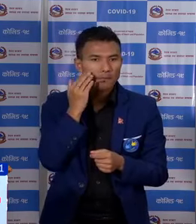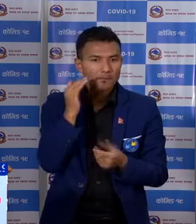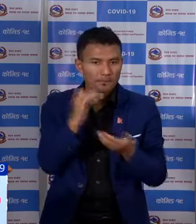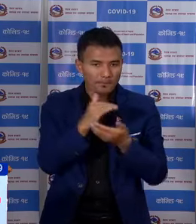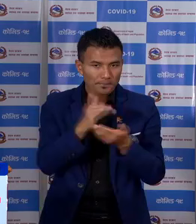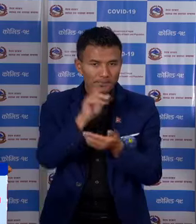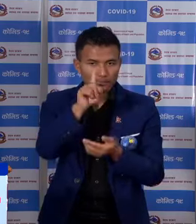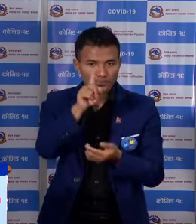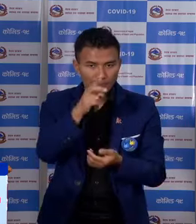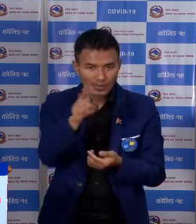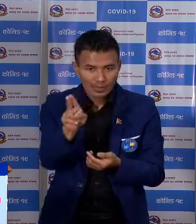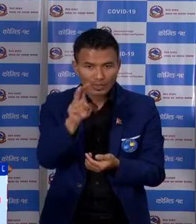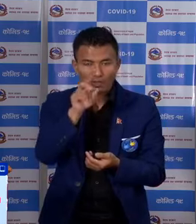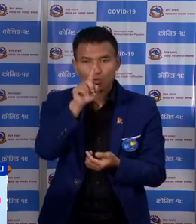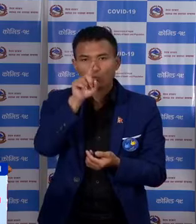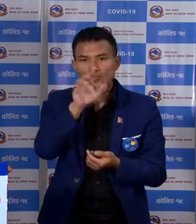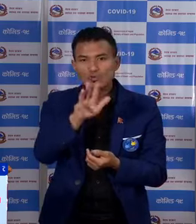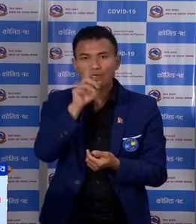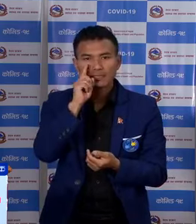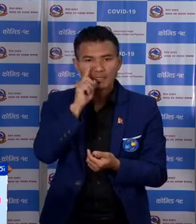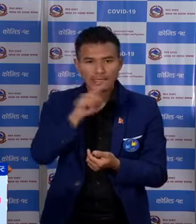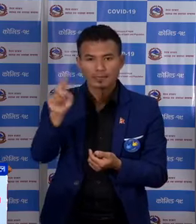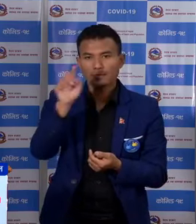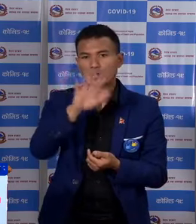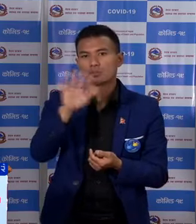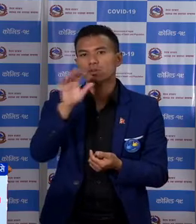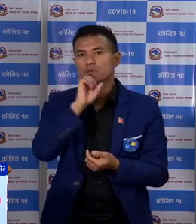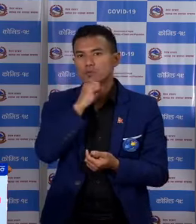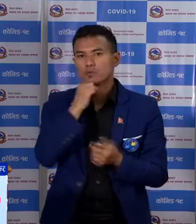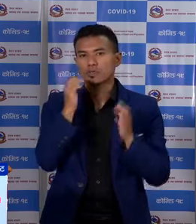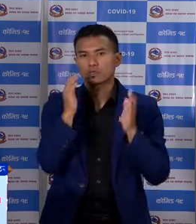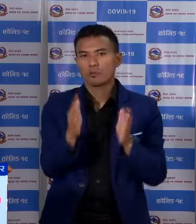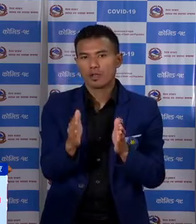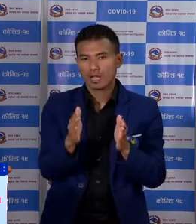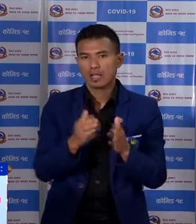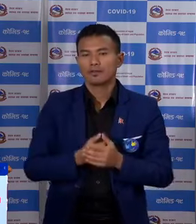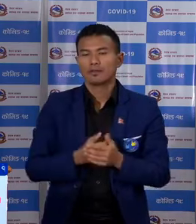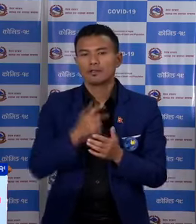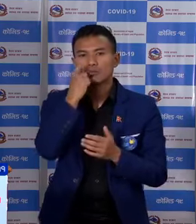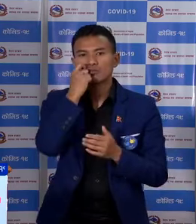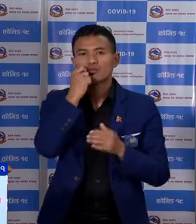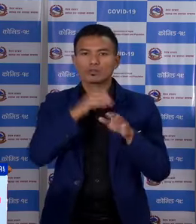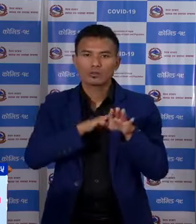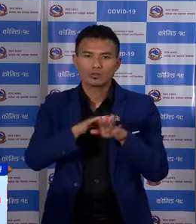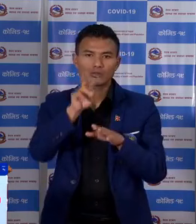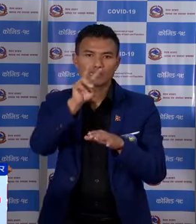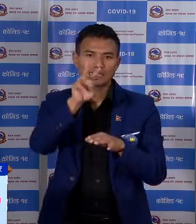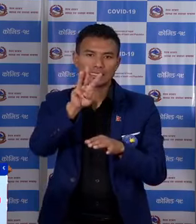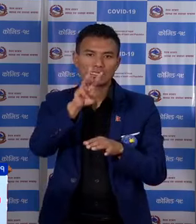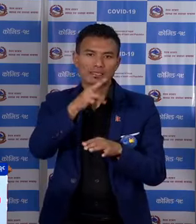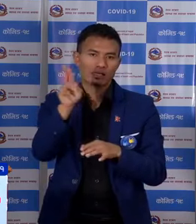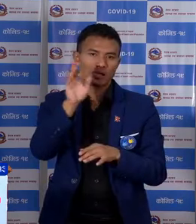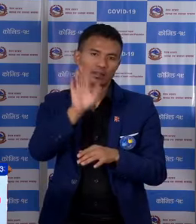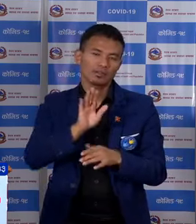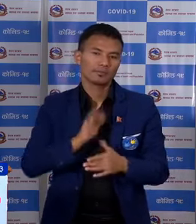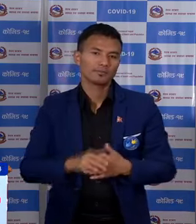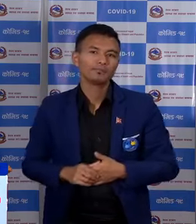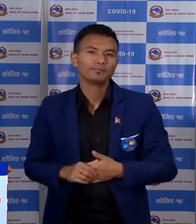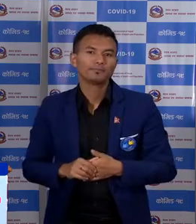વરા નમર એક દુઈ રા સમાકા પુરુસરુ 23 જાના ઉનોં છા